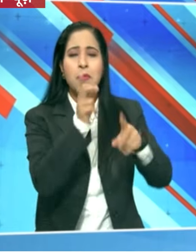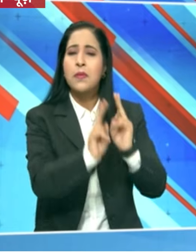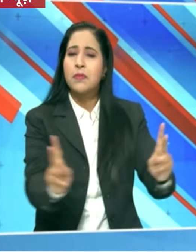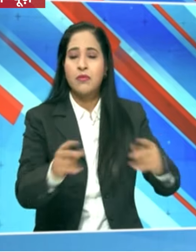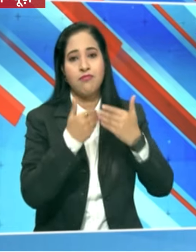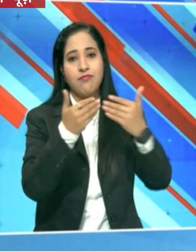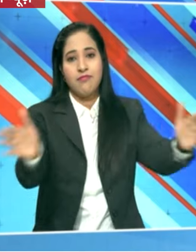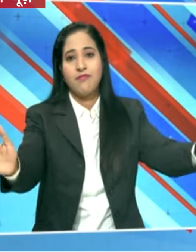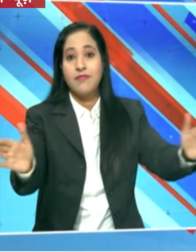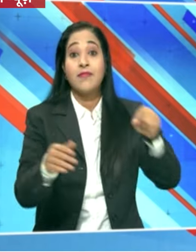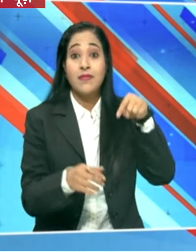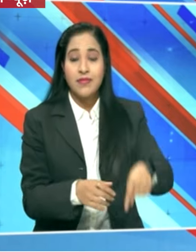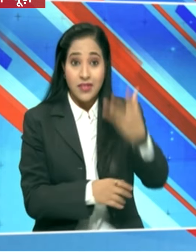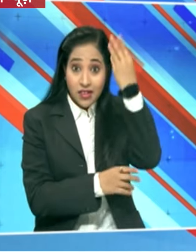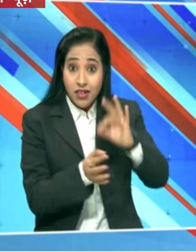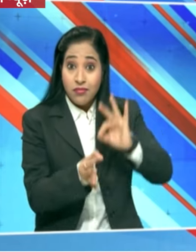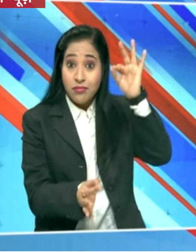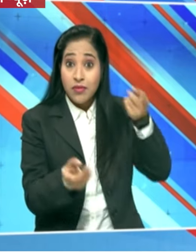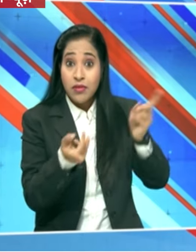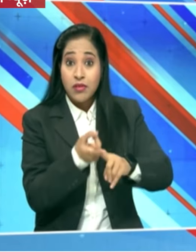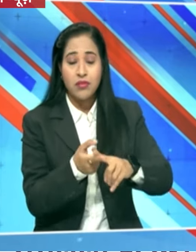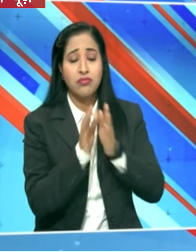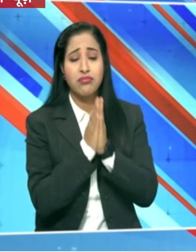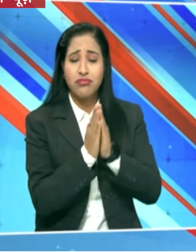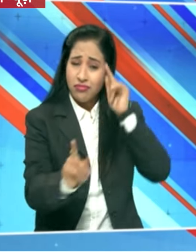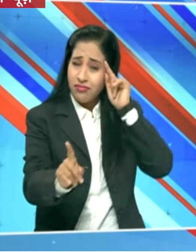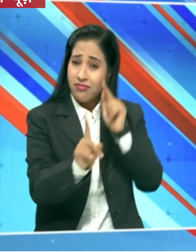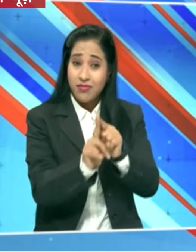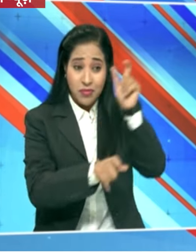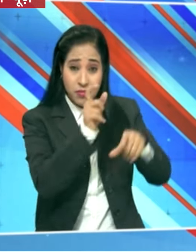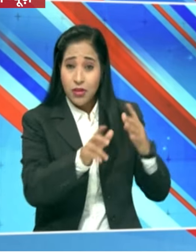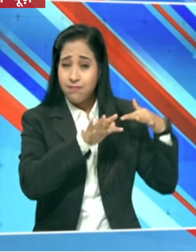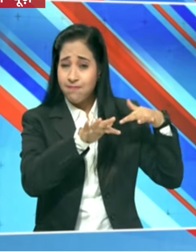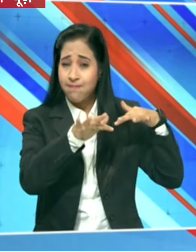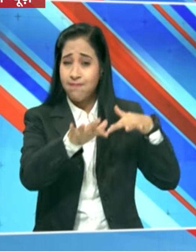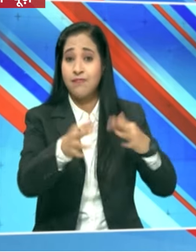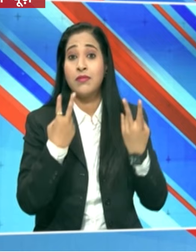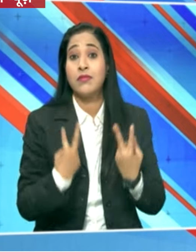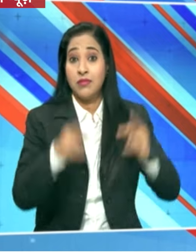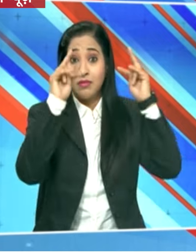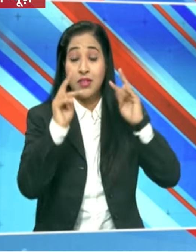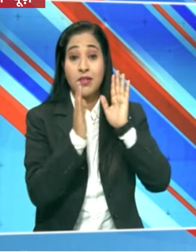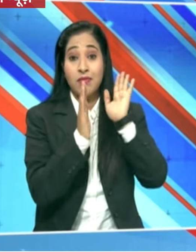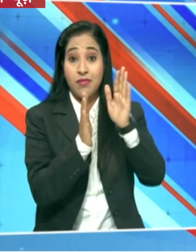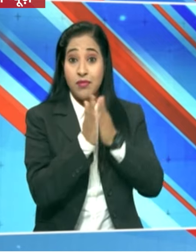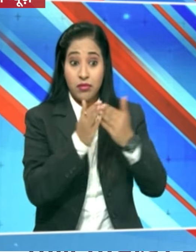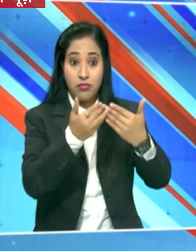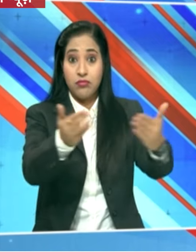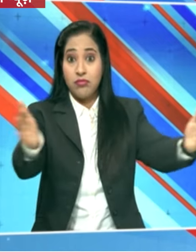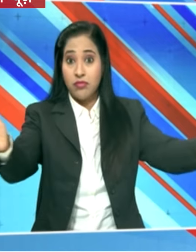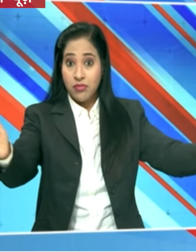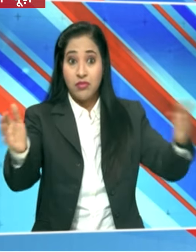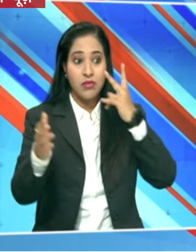गया। आधी रात से दर्शन के लिए श्रद्धालुओं की भारी भीड़ उमड़ी है। मंदिर के पट खुलते ही